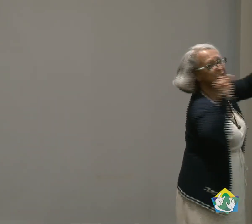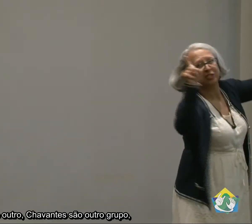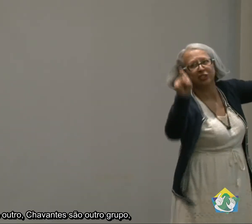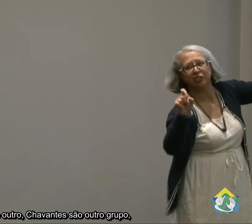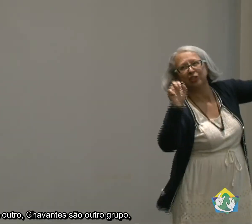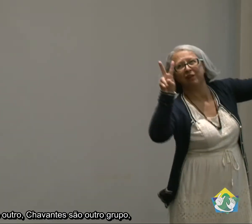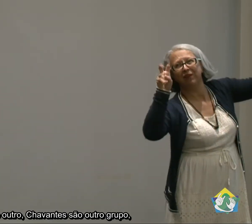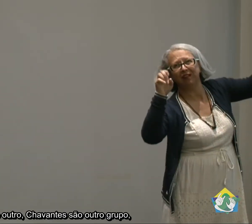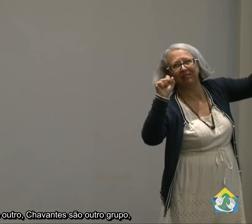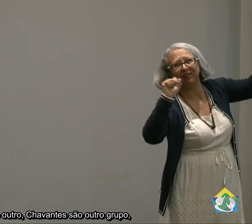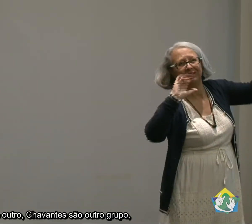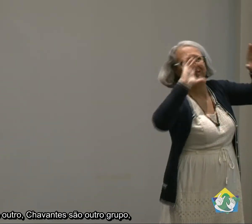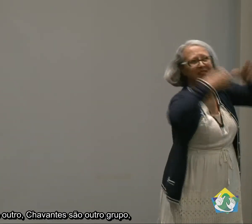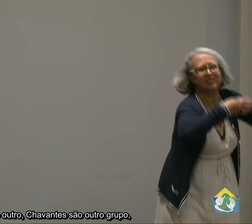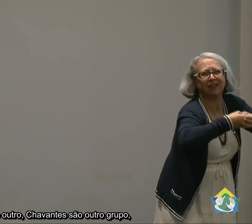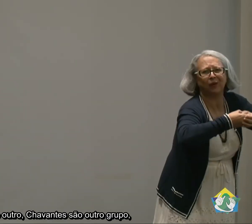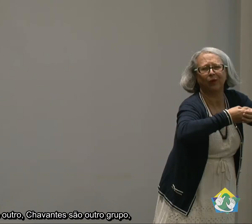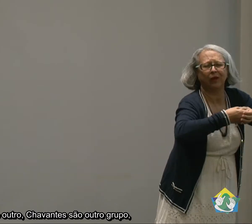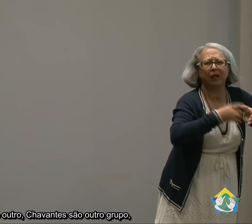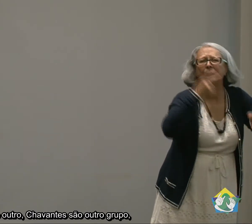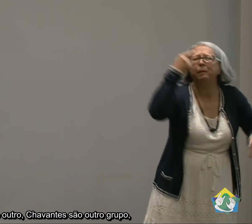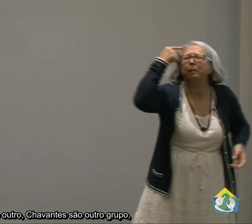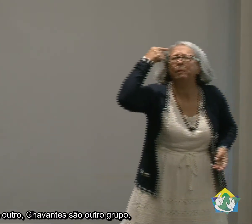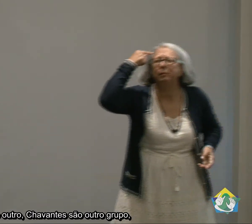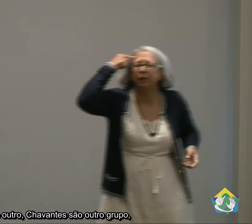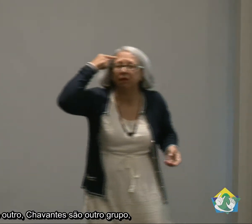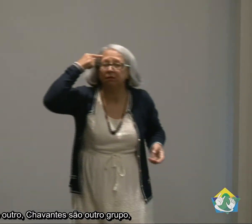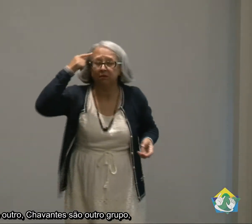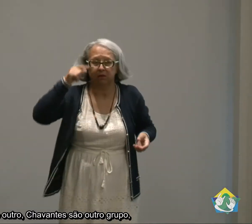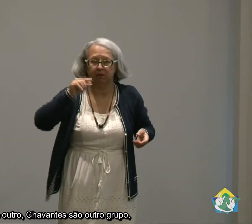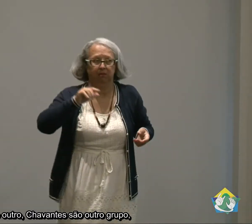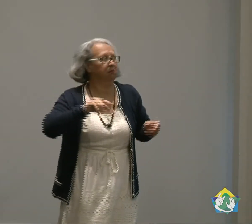Veja o outro. Chavantes. São outro grupo.